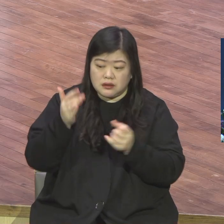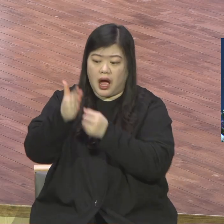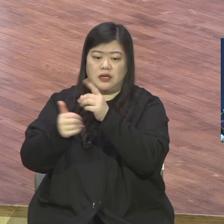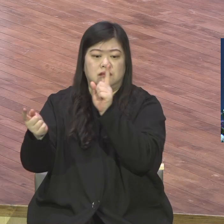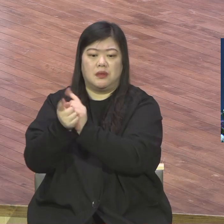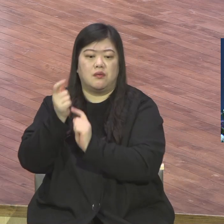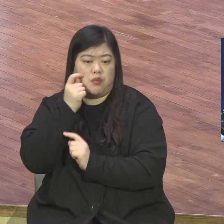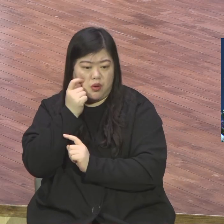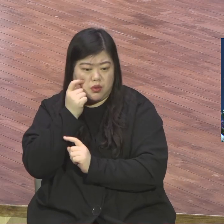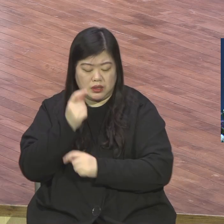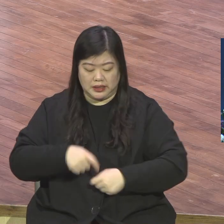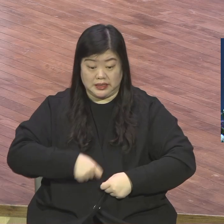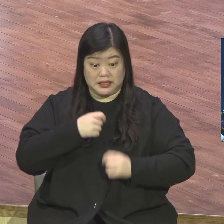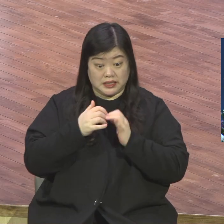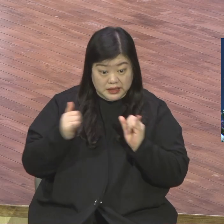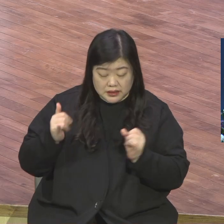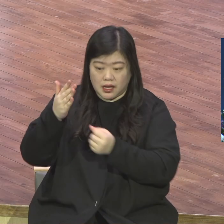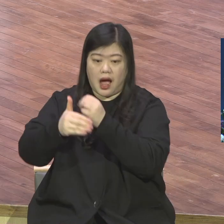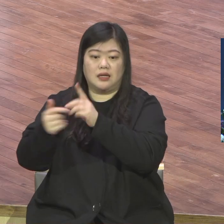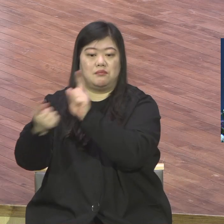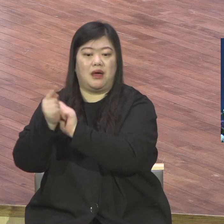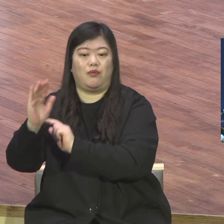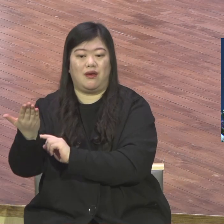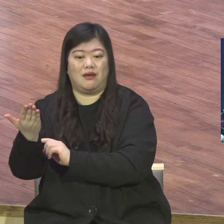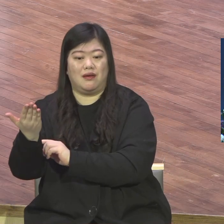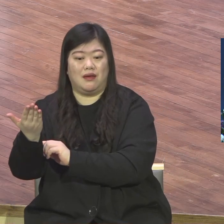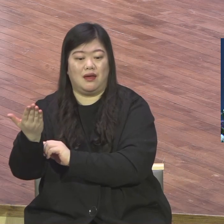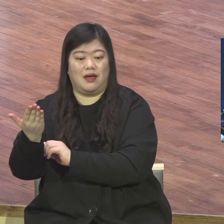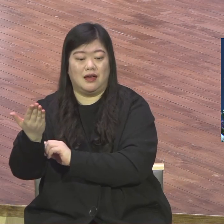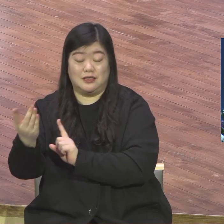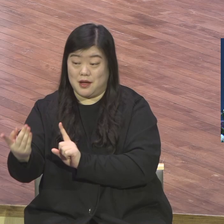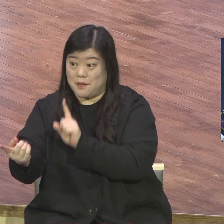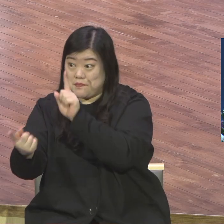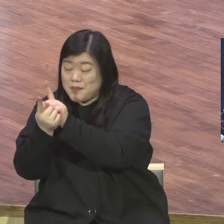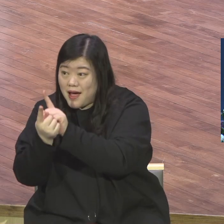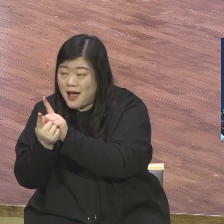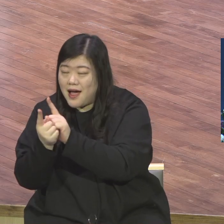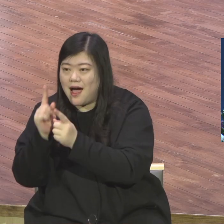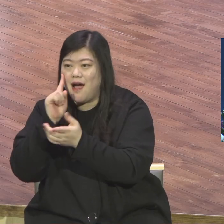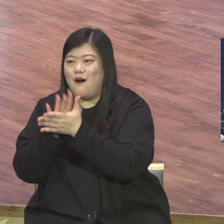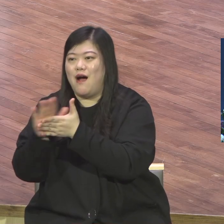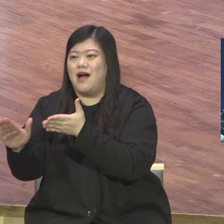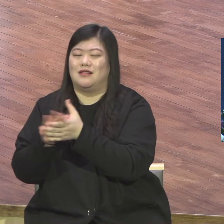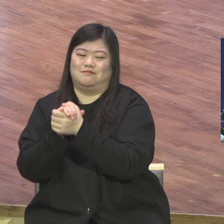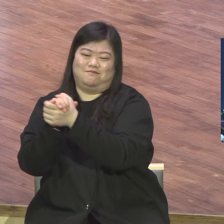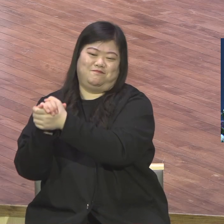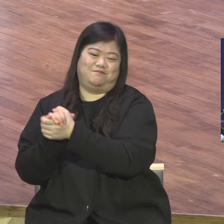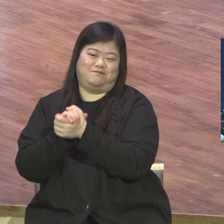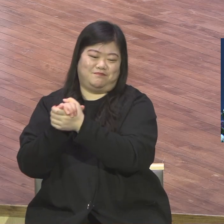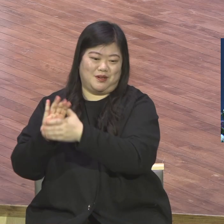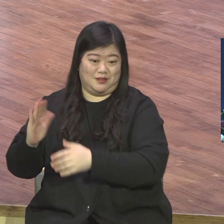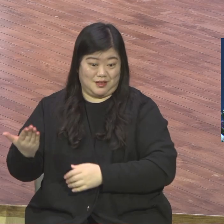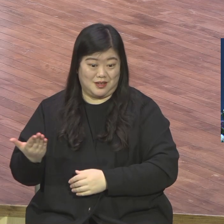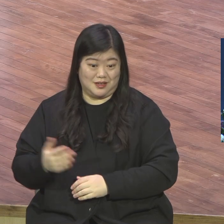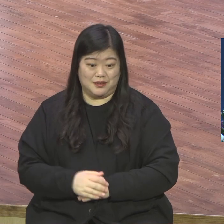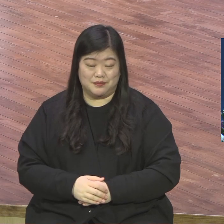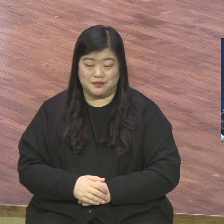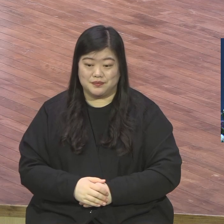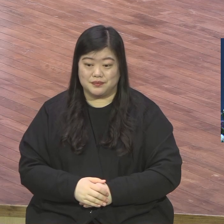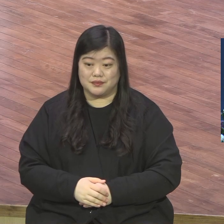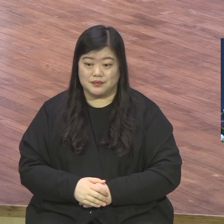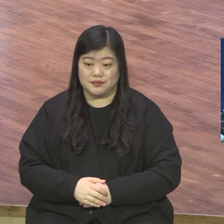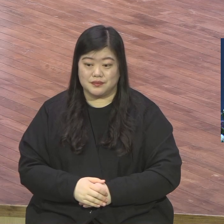하나님의 성호를 찬양하고 하나님을 위하여 살겠다고 고백하고. 아멘. 특별히 우리가 어렵다 하심을 받았다는